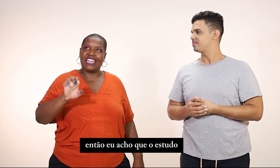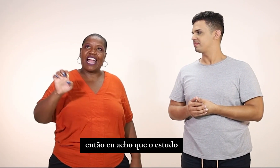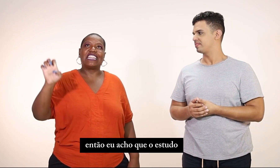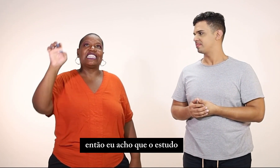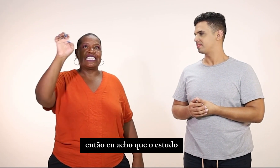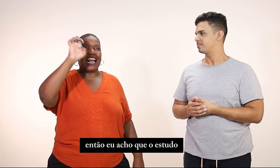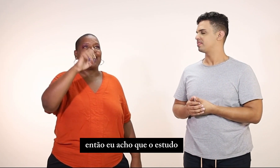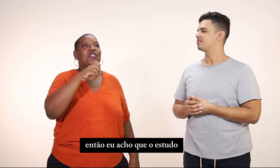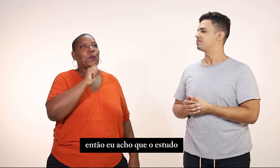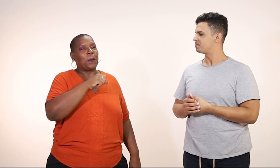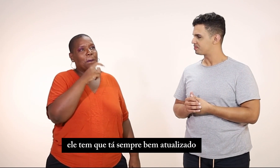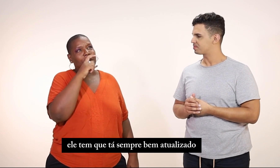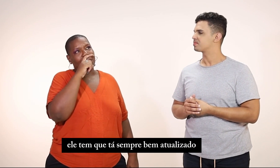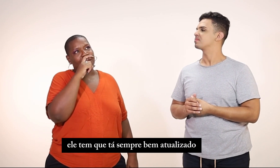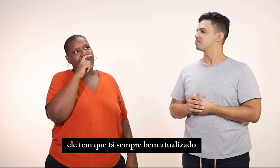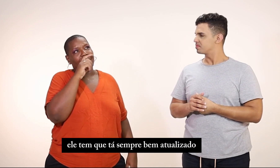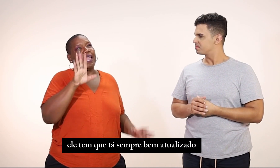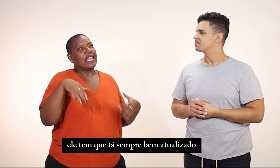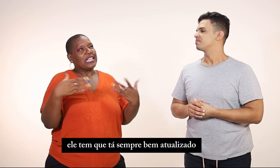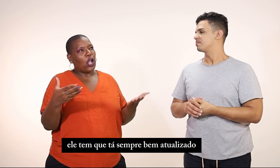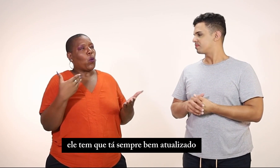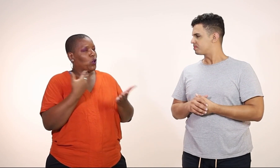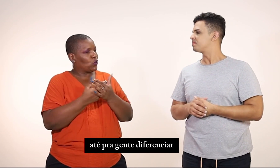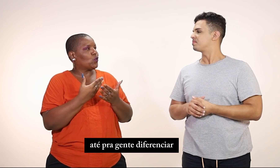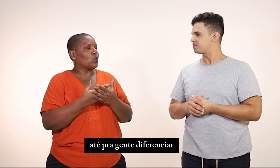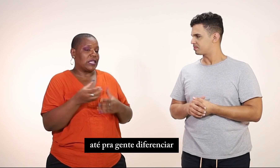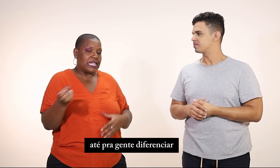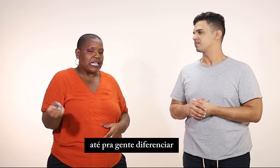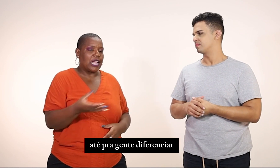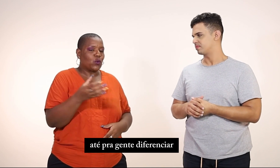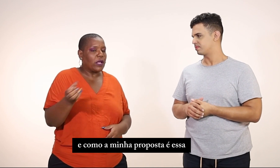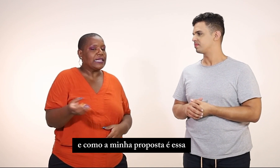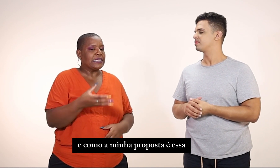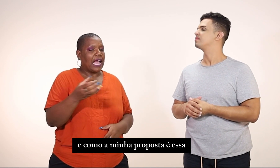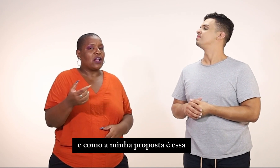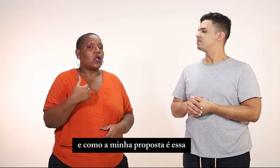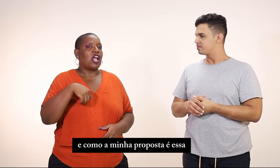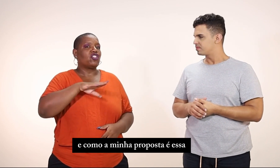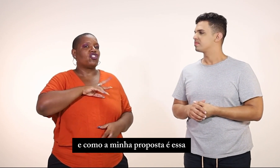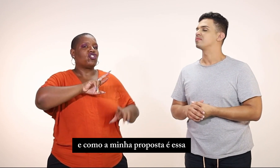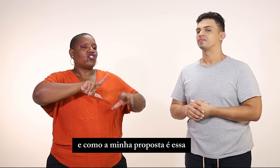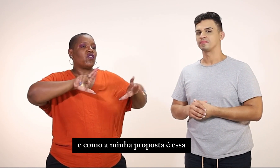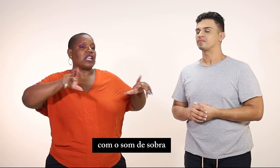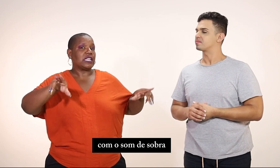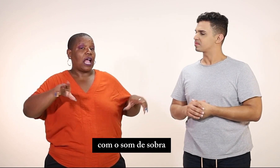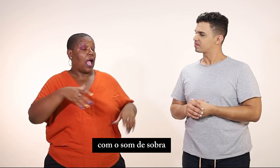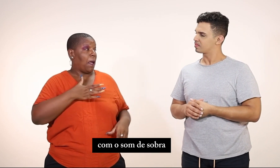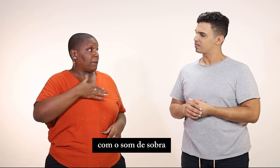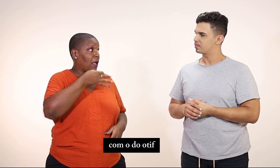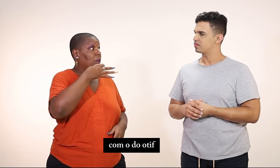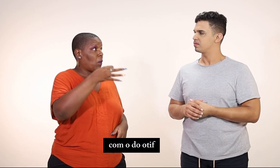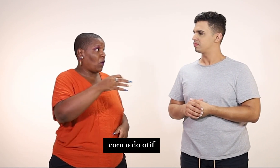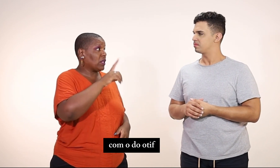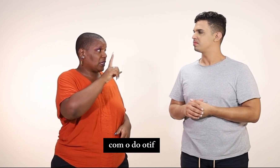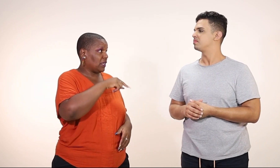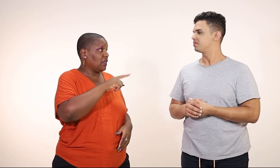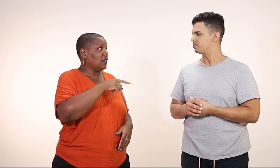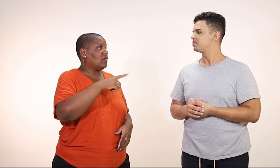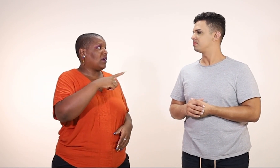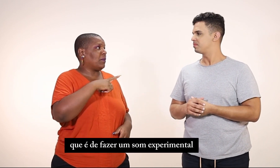Então, eu acho que o estudo ele tem que estar sempre bem atualizado até para a gente diferenciar. E como a minha proposta é essa, com o som de sobra, com o Dotif, que é de